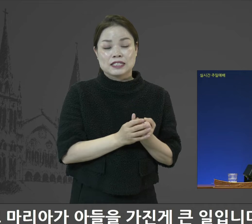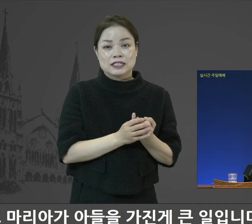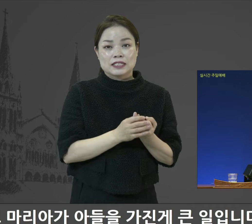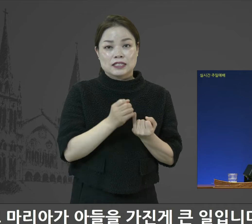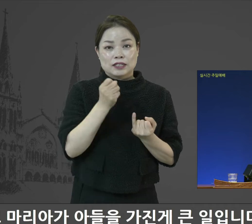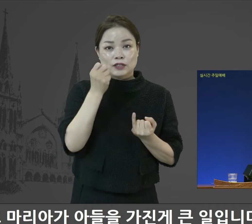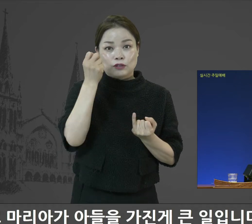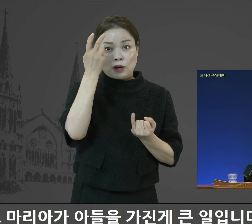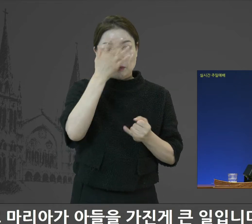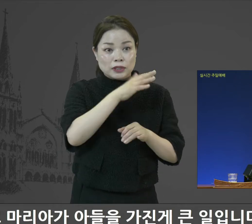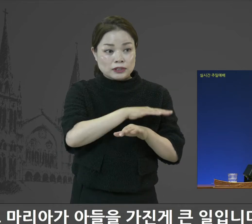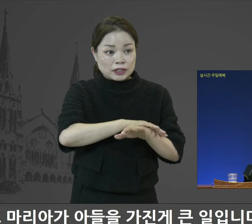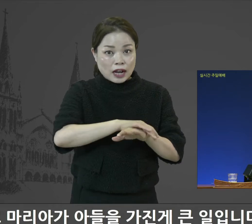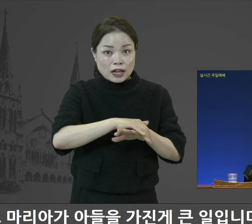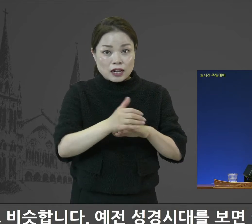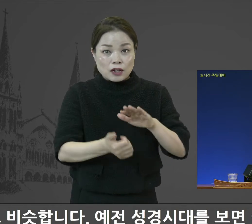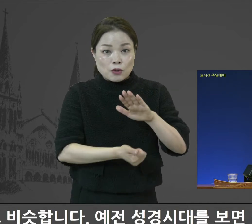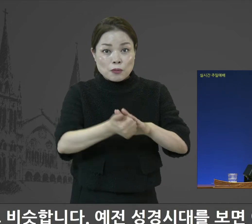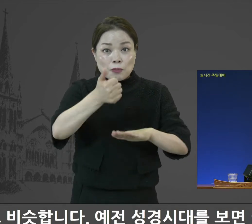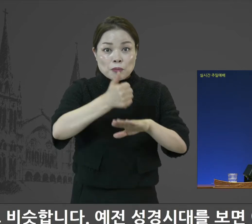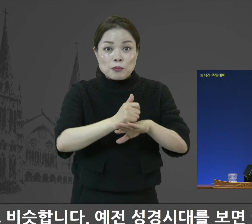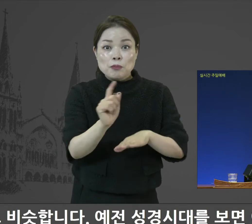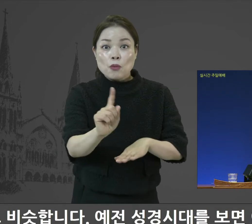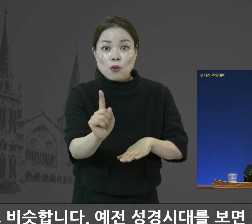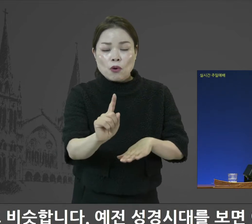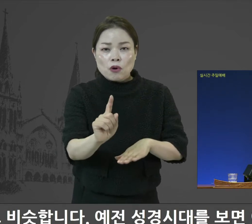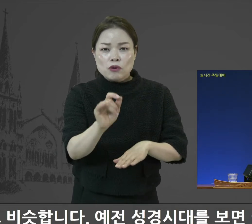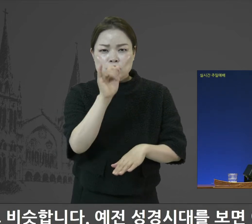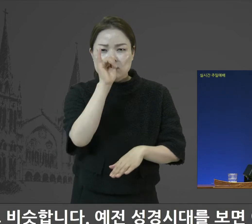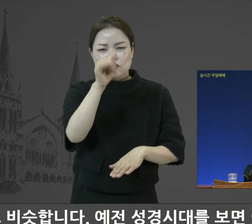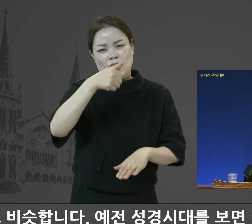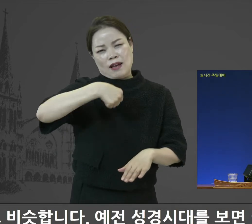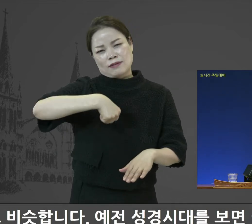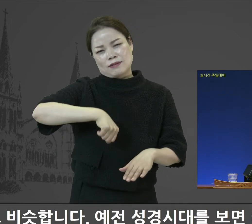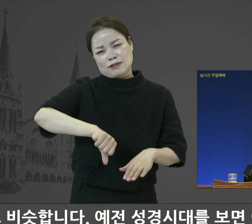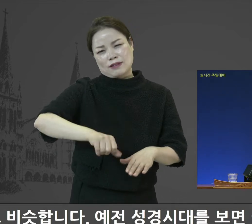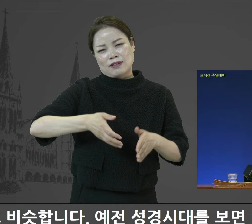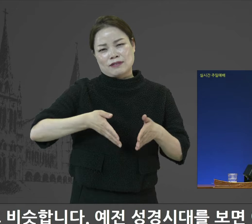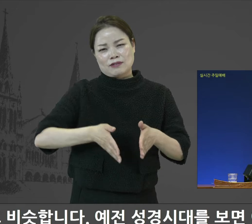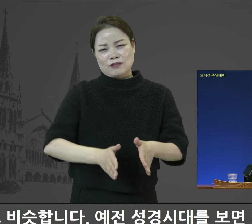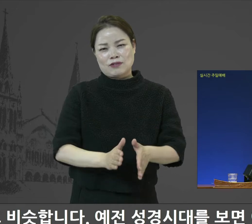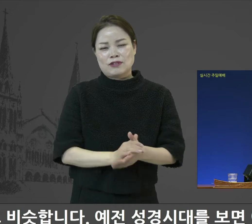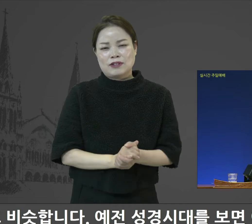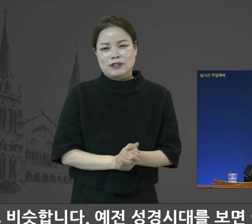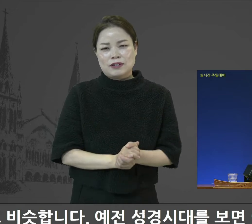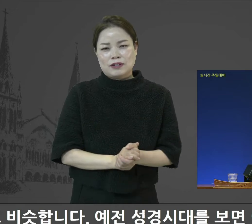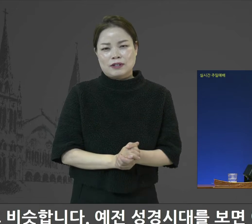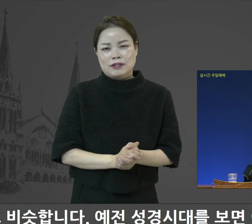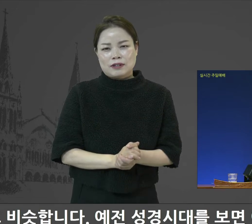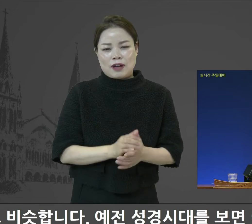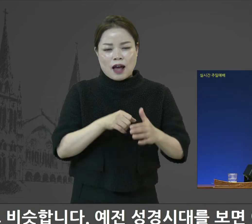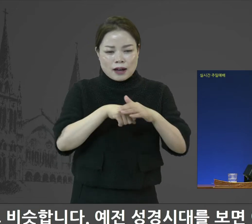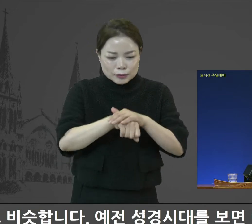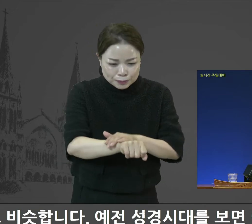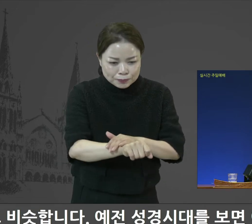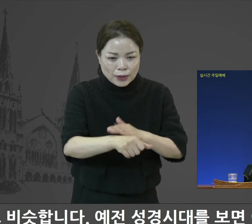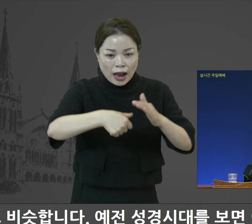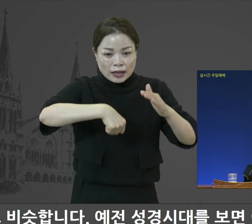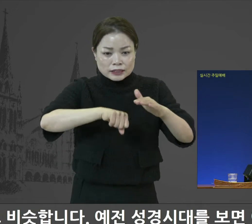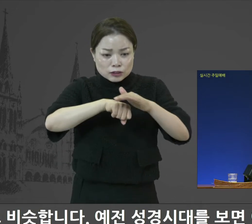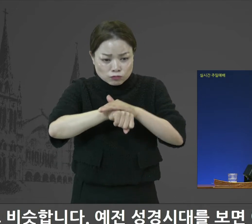갑자기 잘 되는 방법이 어떤 방법이 있을까요? 훌륭한 아들 낳는 겁니다. 훌륭한 아들 낳아서 그